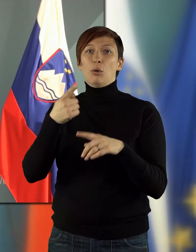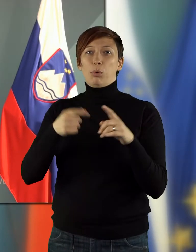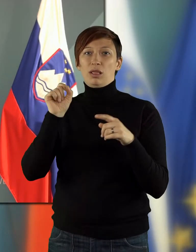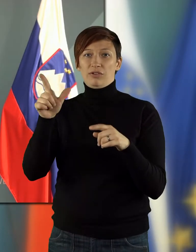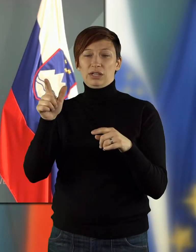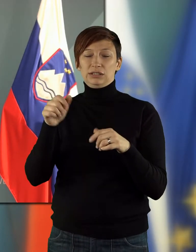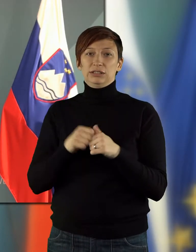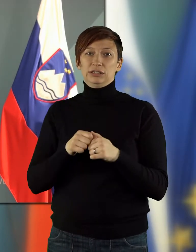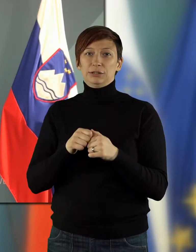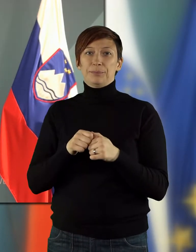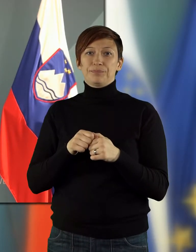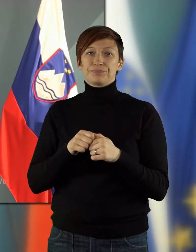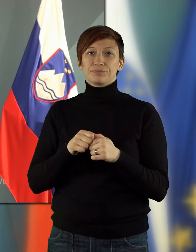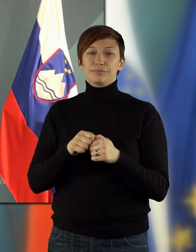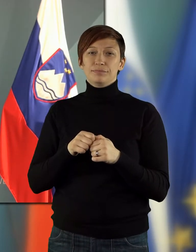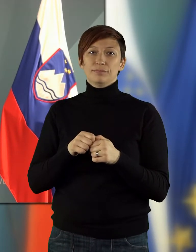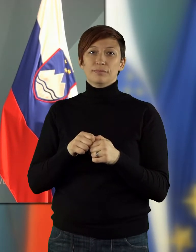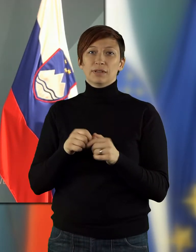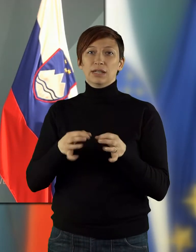ob 11.30 uri.